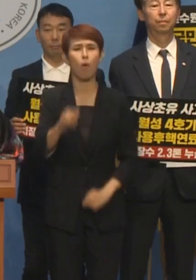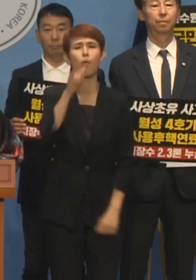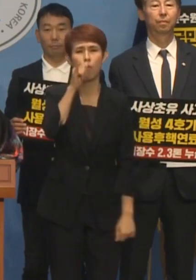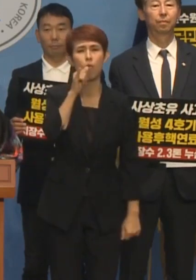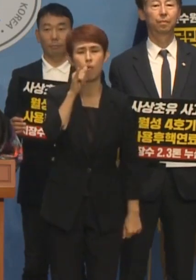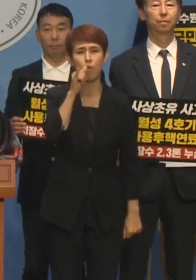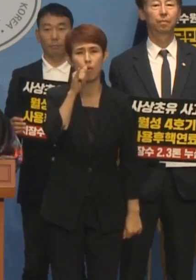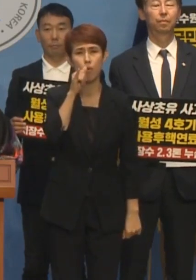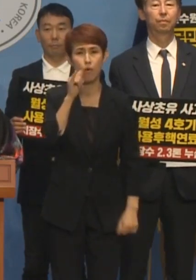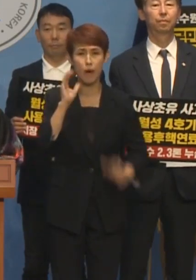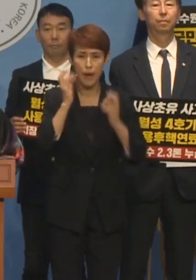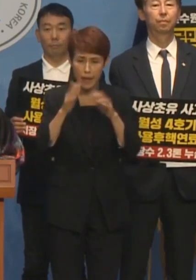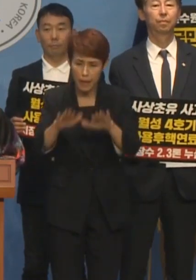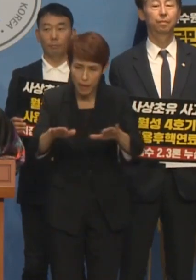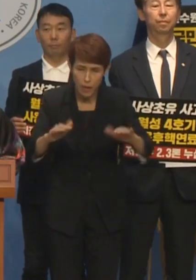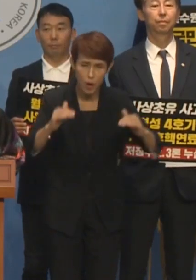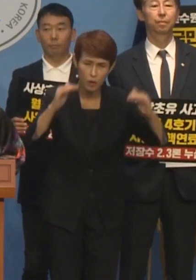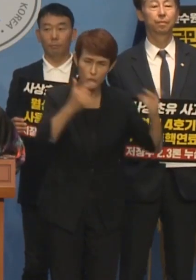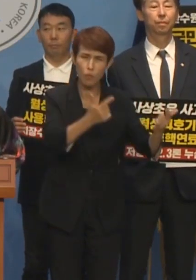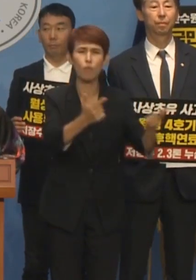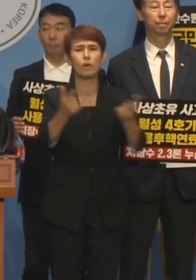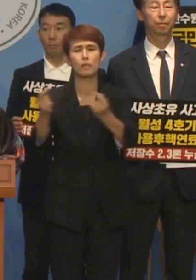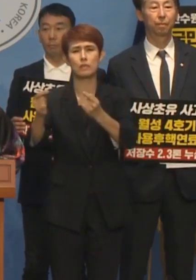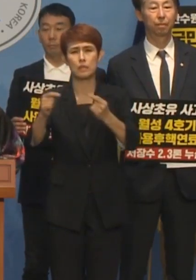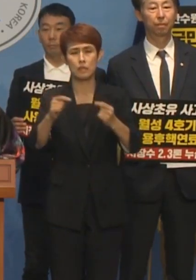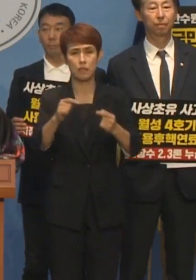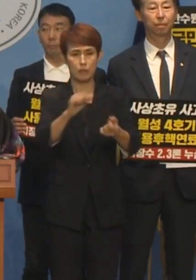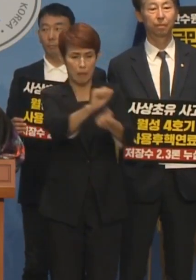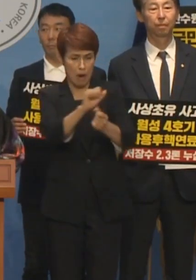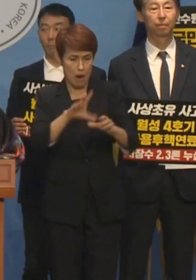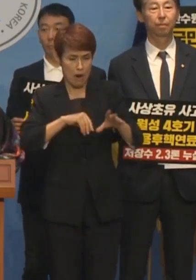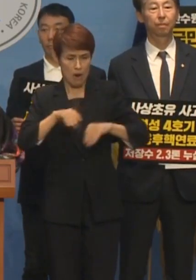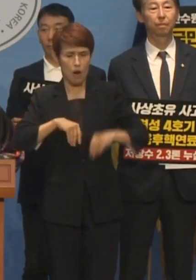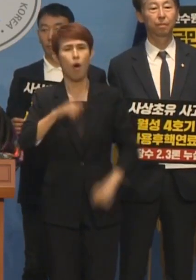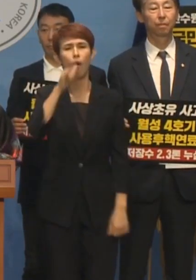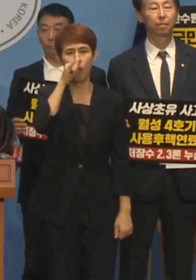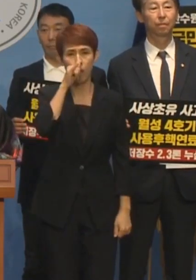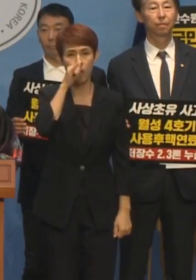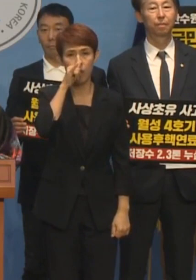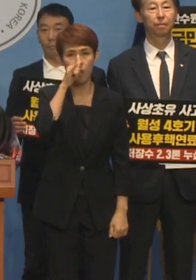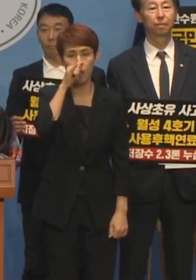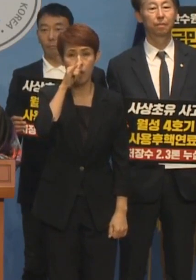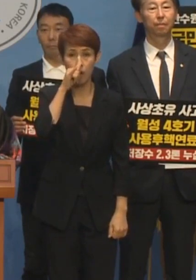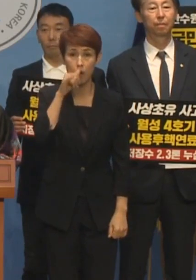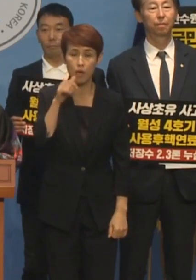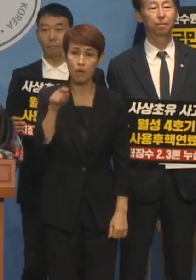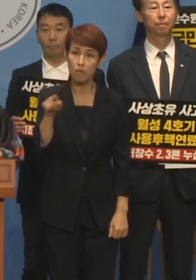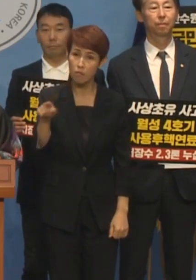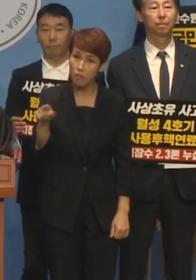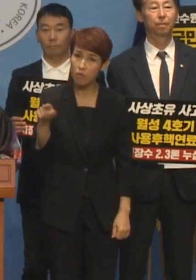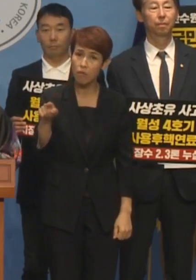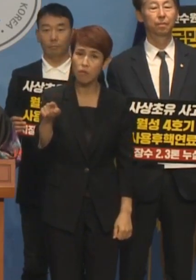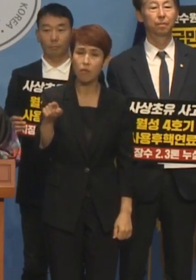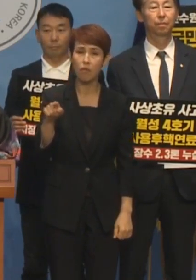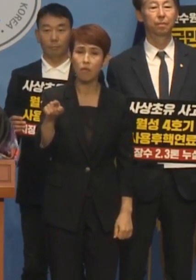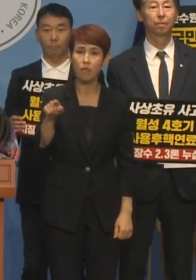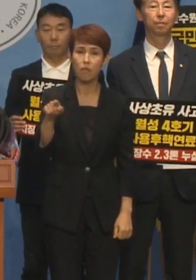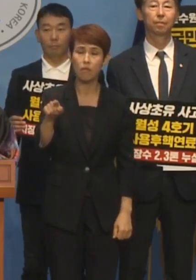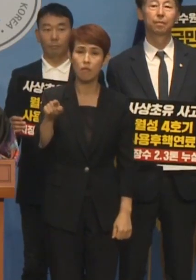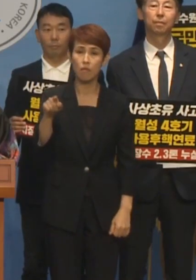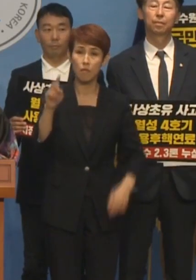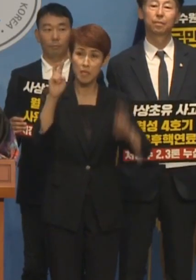겁니다. 아이들이나 어른 할 것 없이 모두 피폭이 돼 있는데 지금 한수원에서는 자꾸